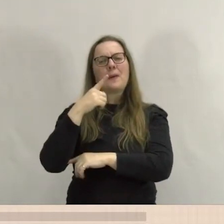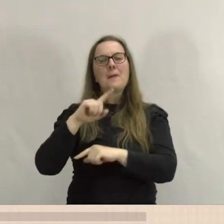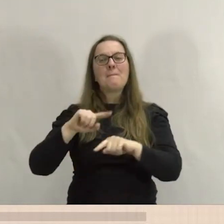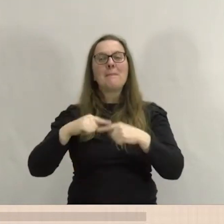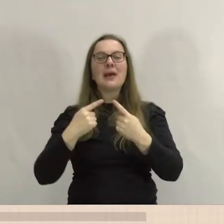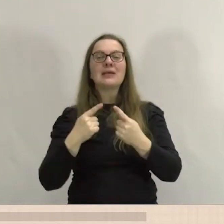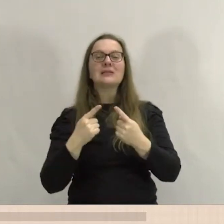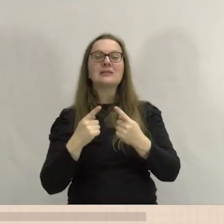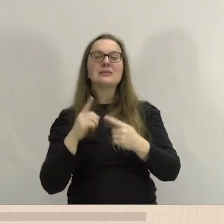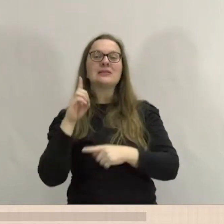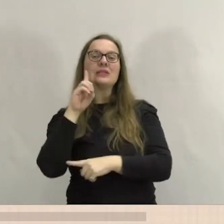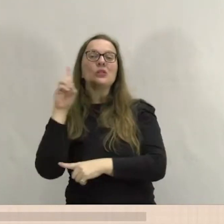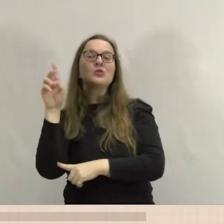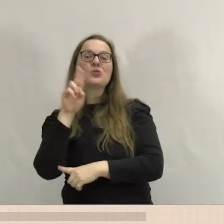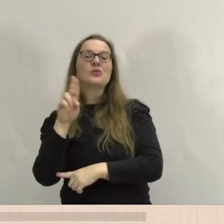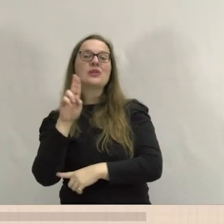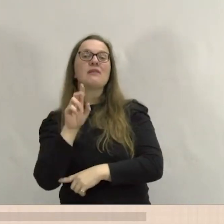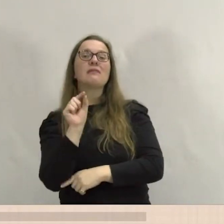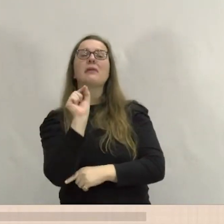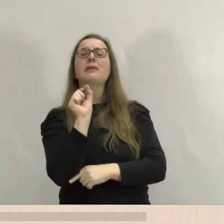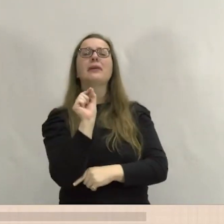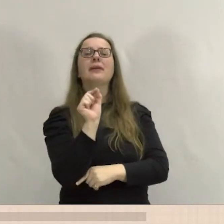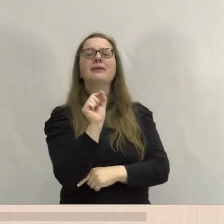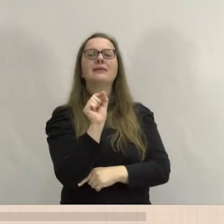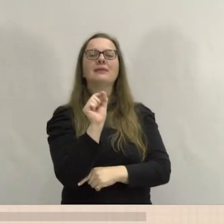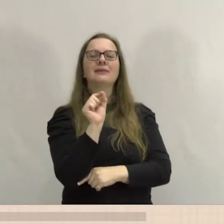Moisés. Moisés não era um homem?